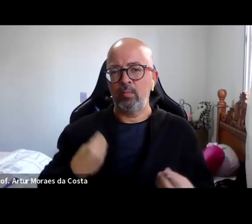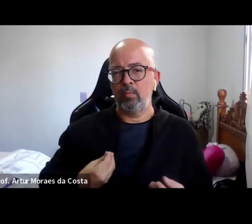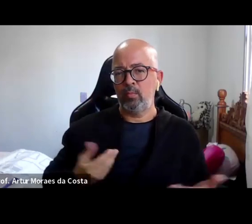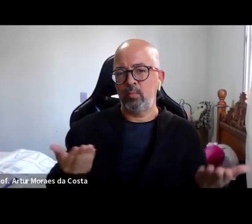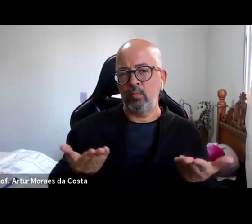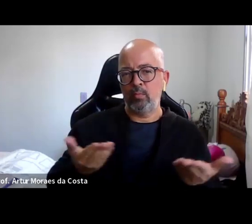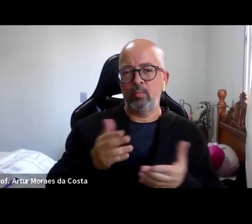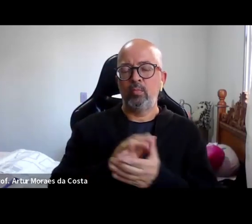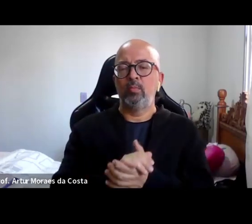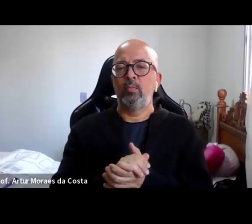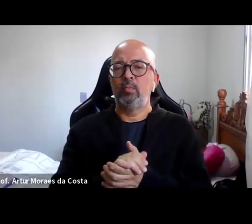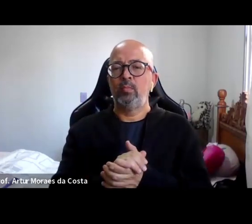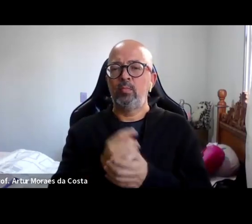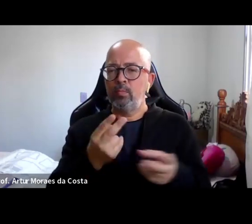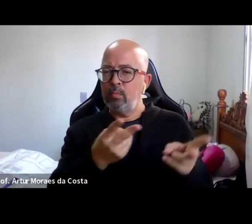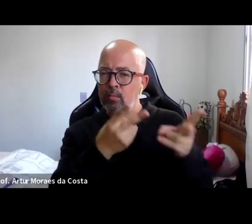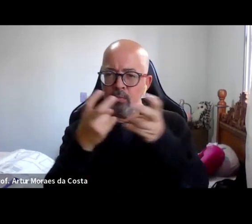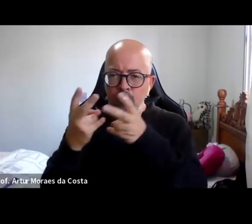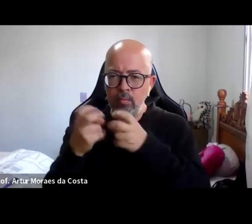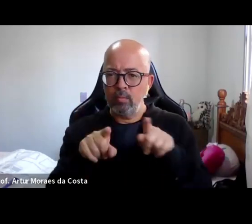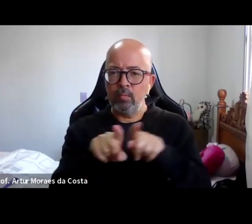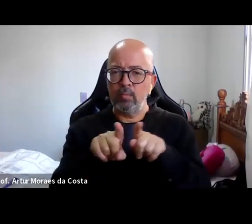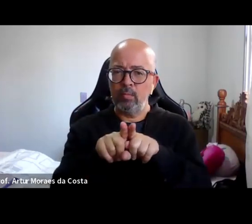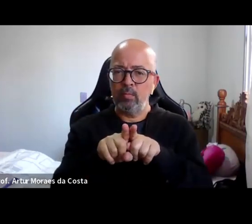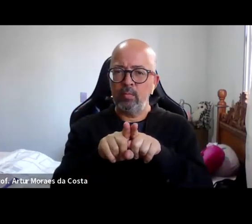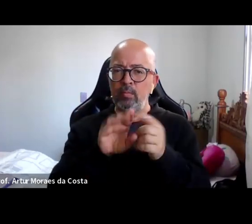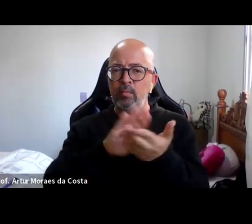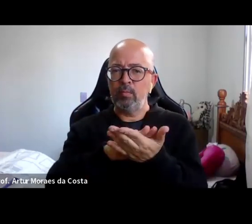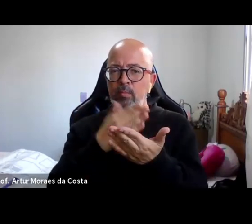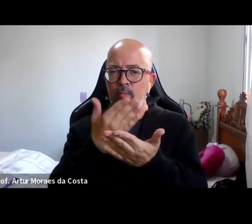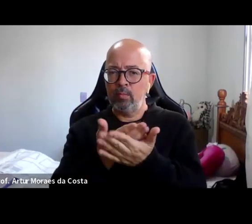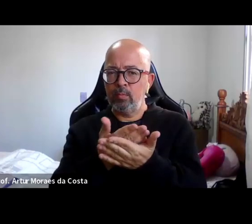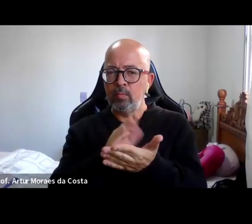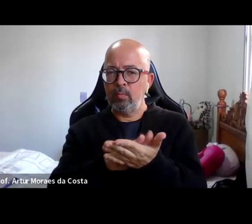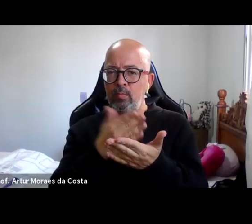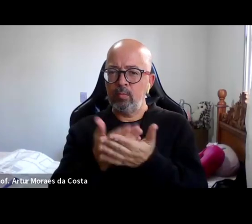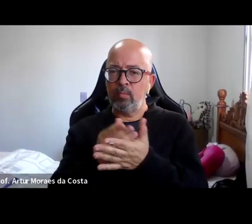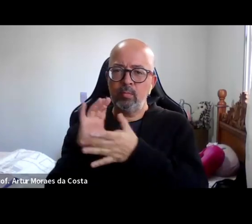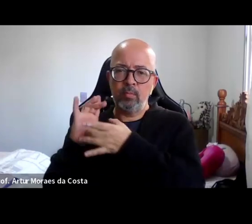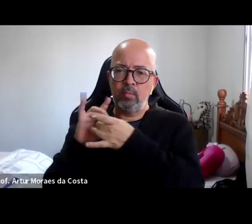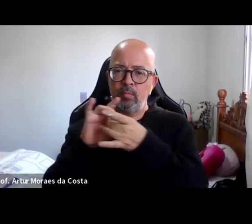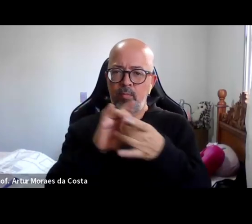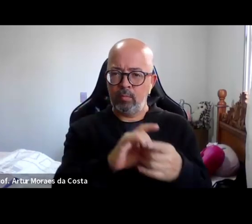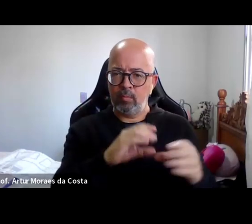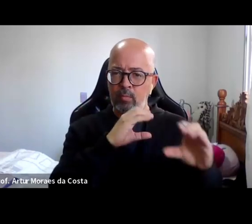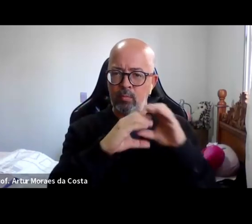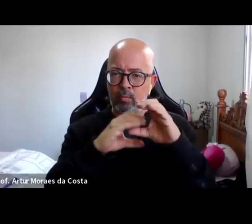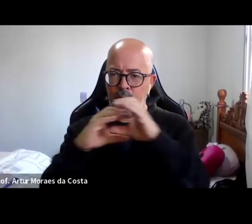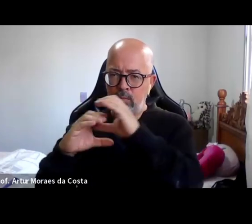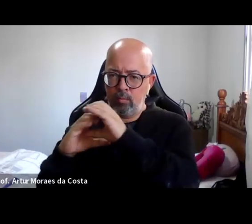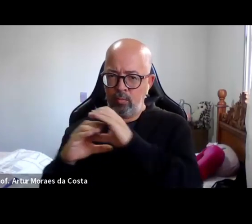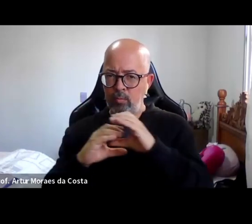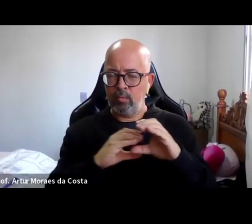comunicación Así que yo voy a procurar hablar un poco más de espacio de lo que acostumbro hacer y hacer